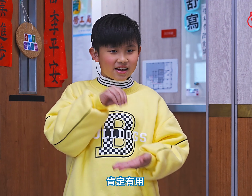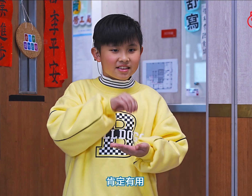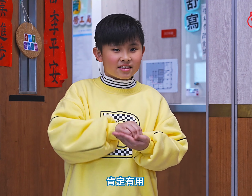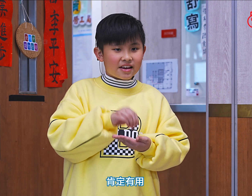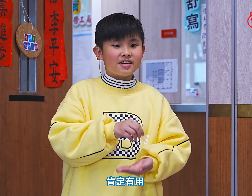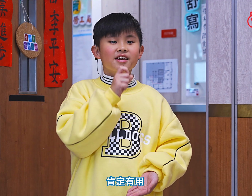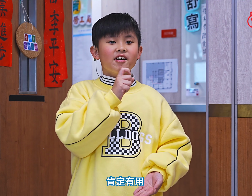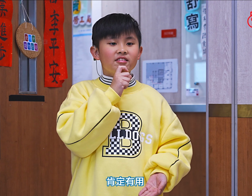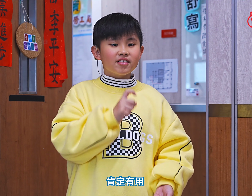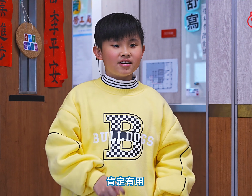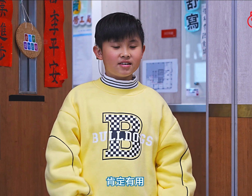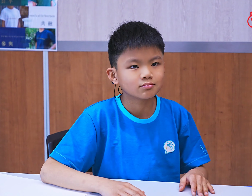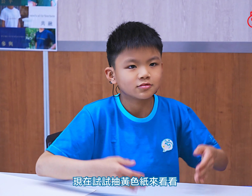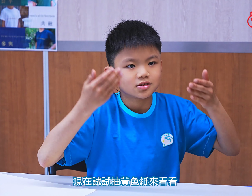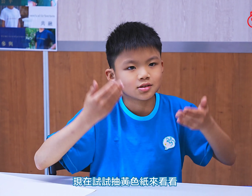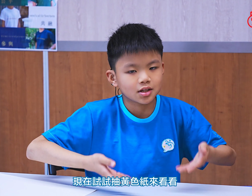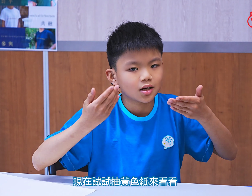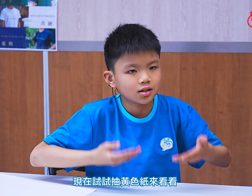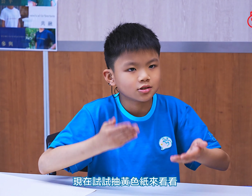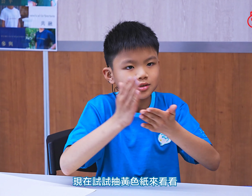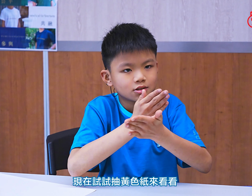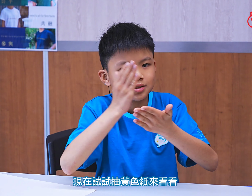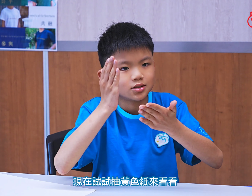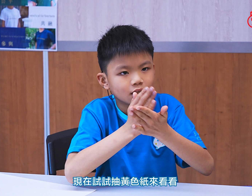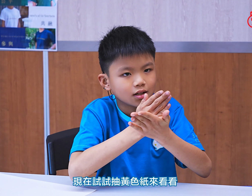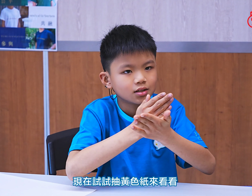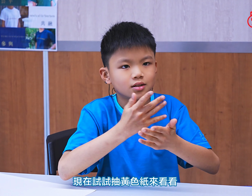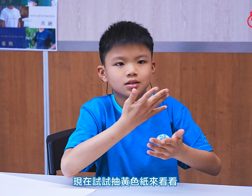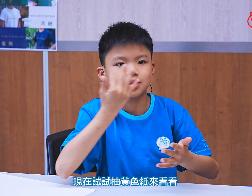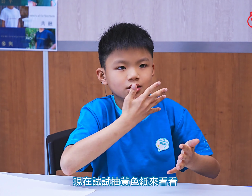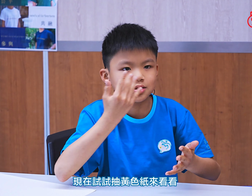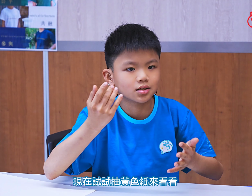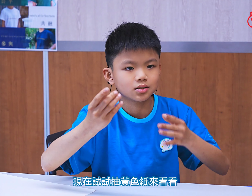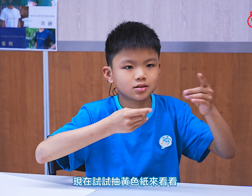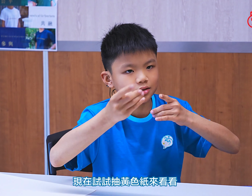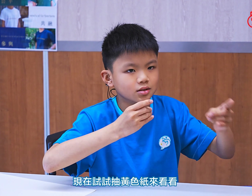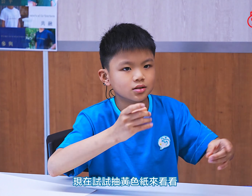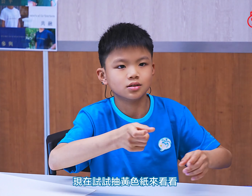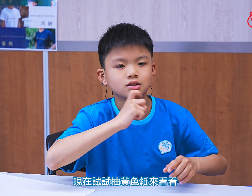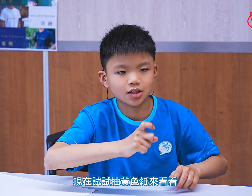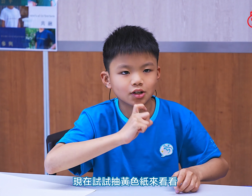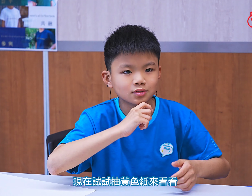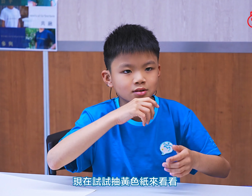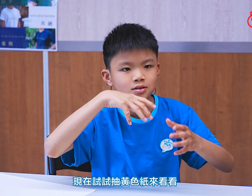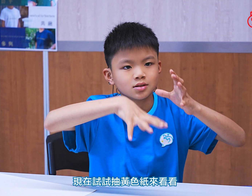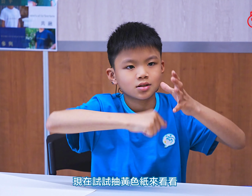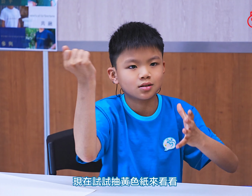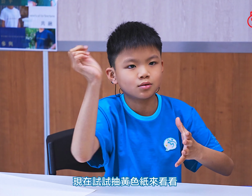肯定有用啊！ 咁而家嚟試下抽張黃色紙嚟睇下。